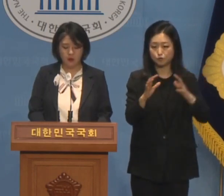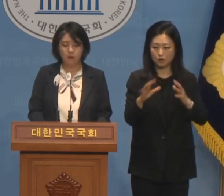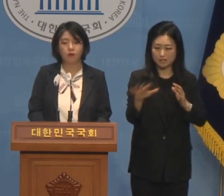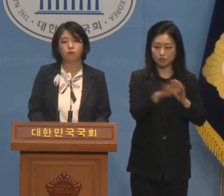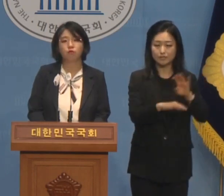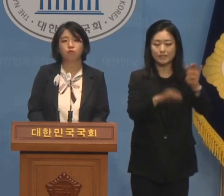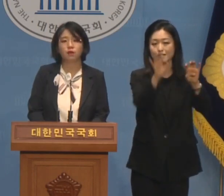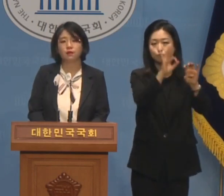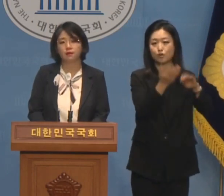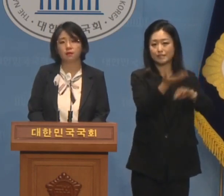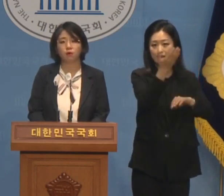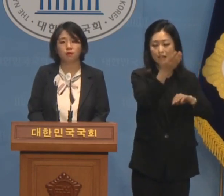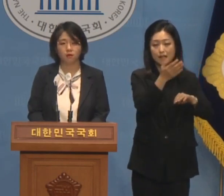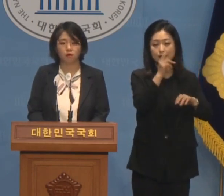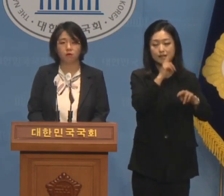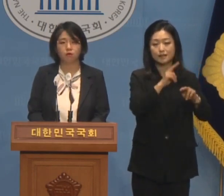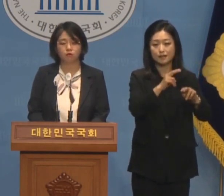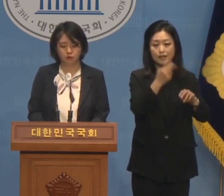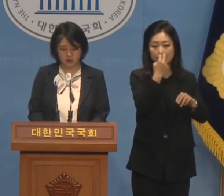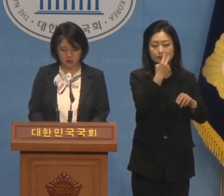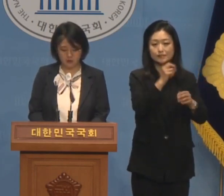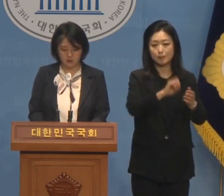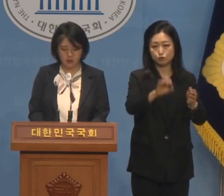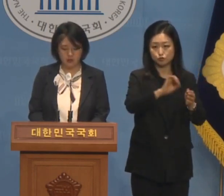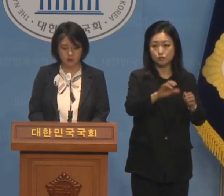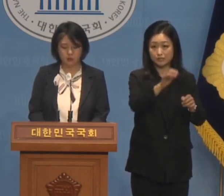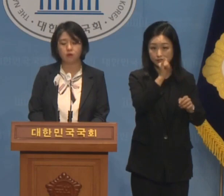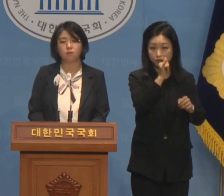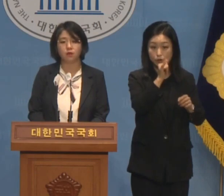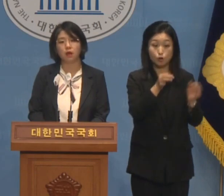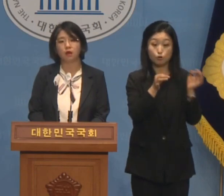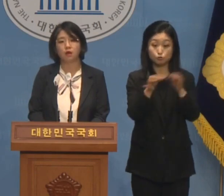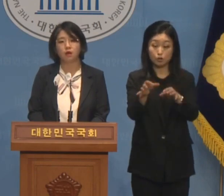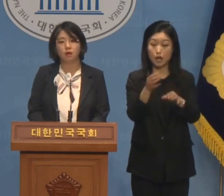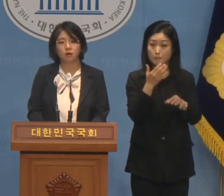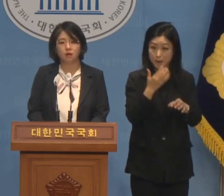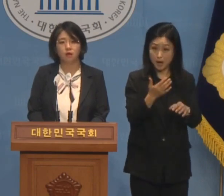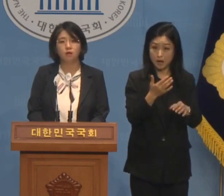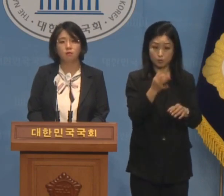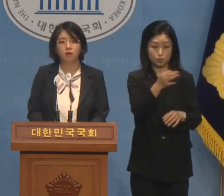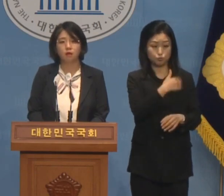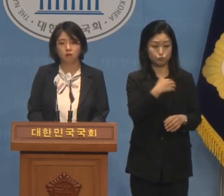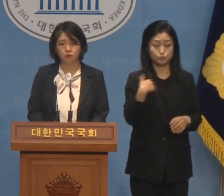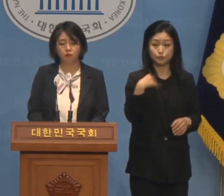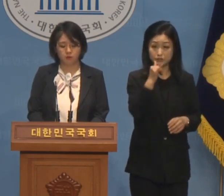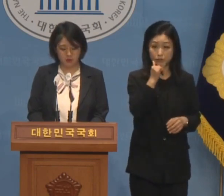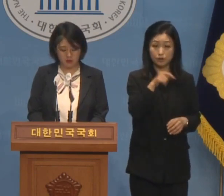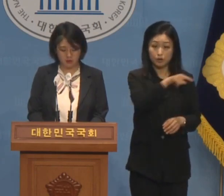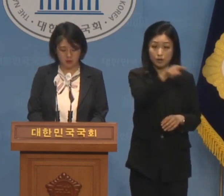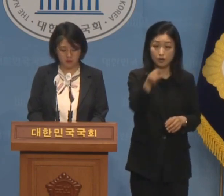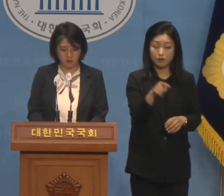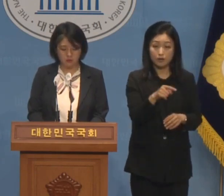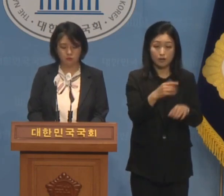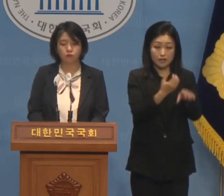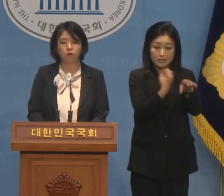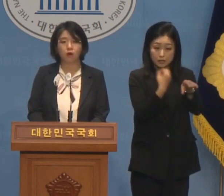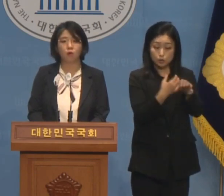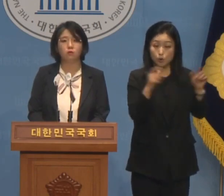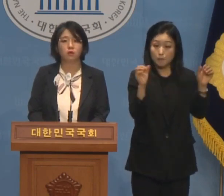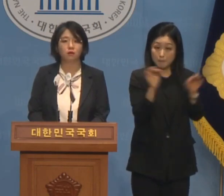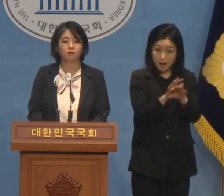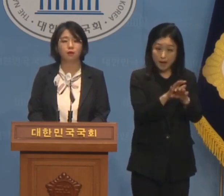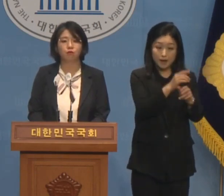온실가스 저감에 충분한 자산과 재정을 투자할 수 있는 곳들입니다. 이들만 탄소 중립을 달성해도